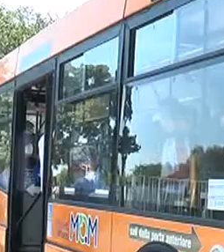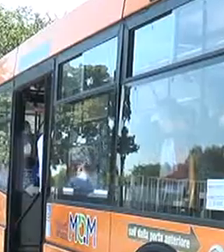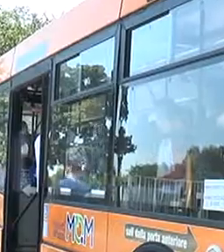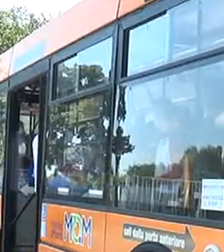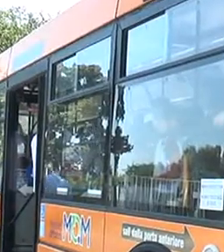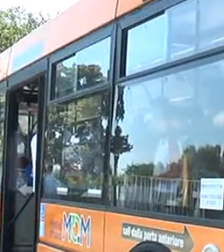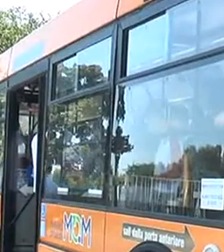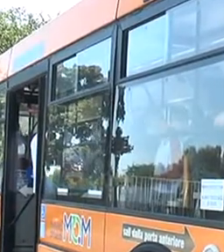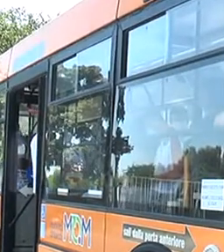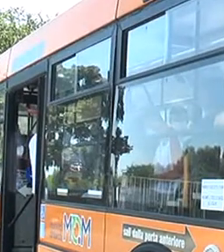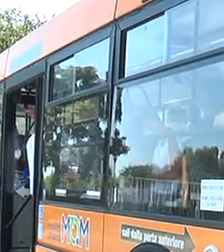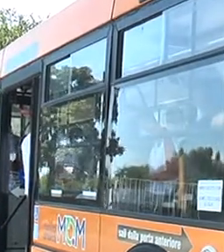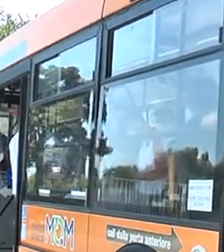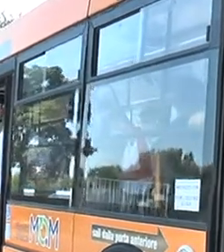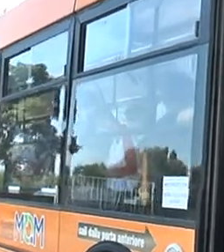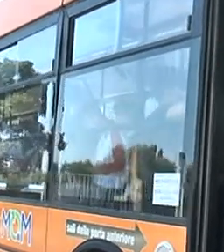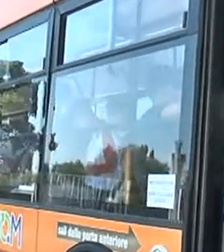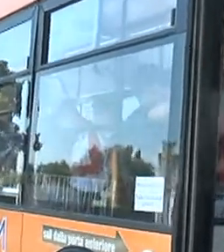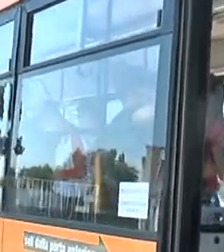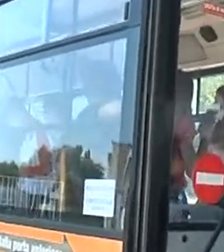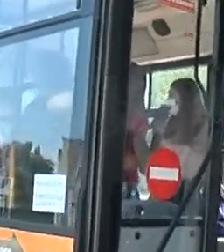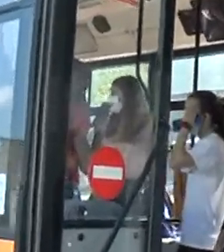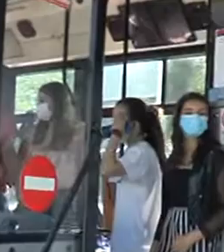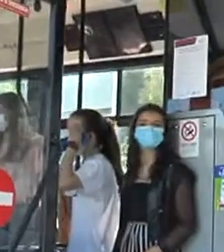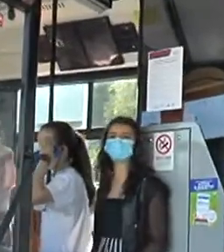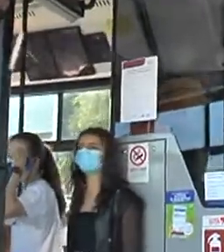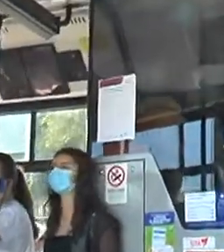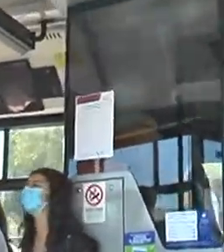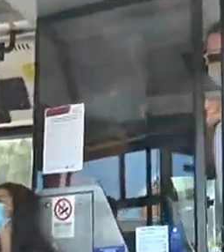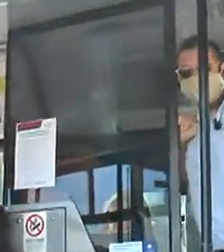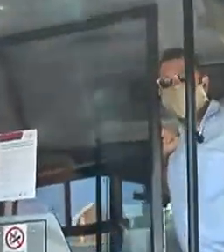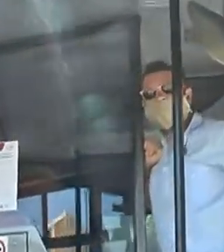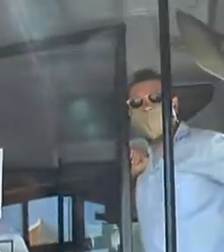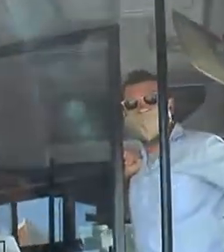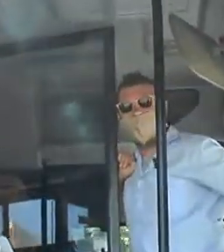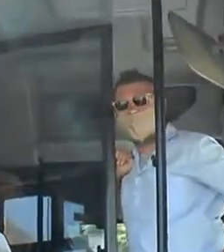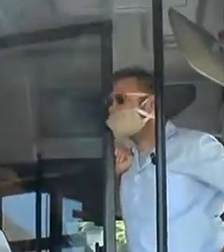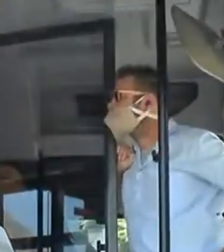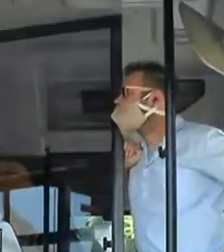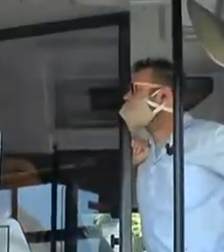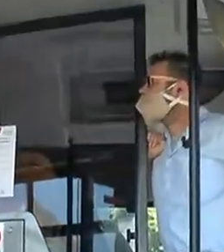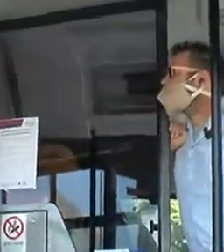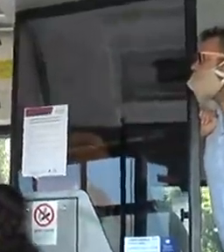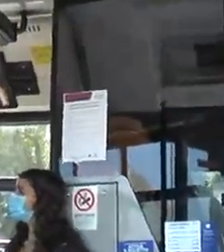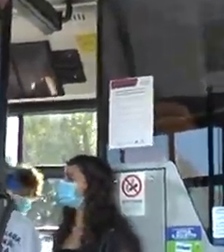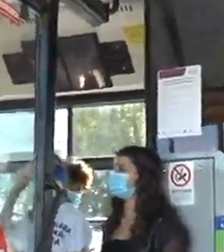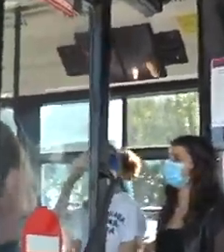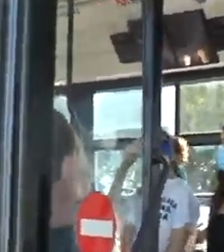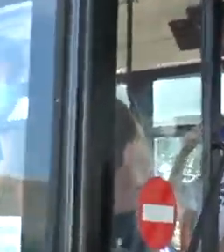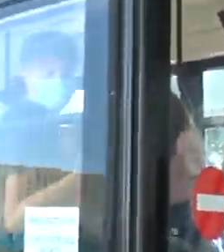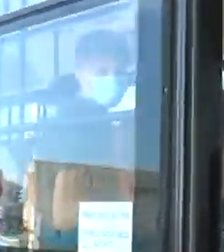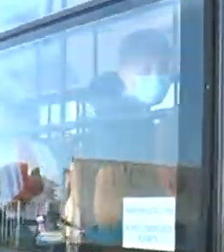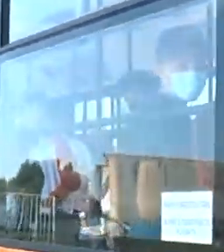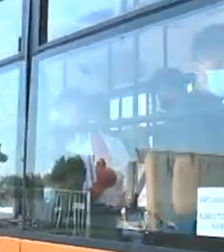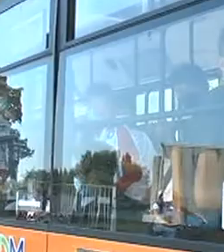steward si varca la fermata degli autobus faranno veicolari ragazzi verso i diversi mezzi a disposizione per evitare assembramenti la decisione di